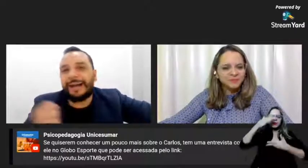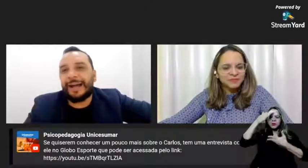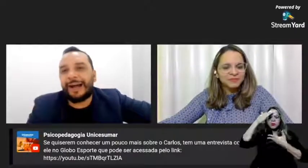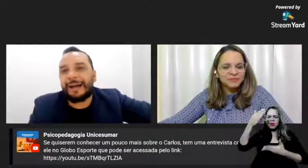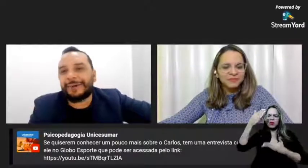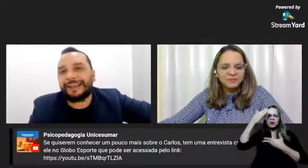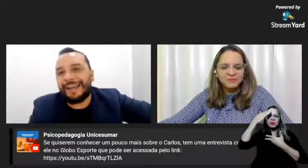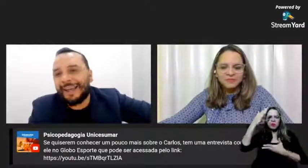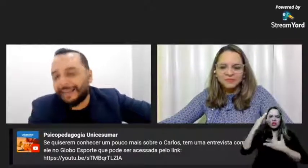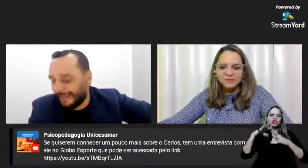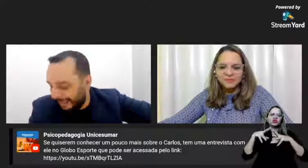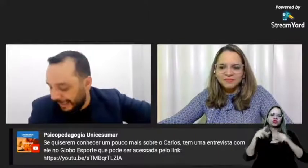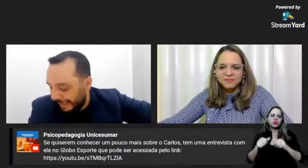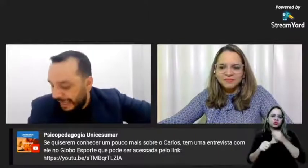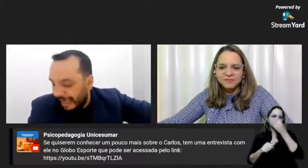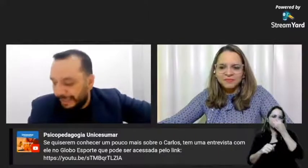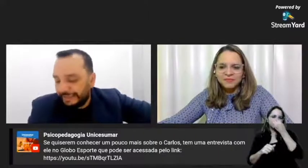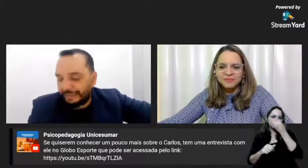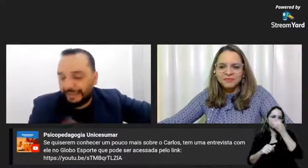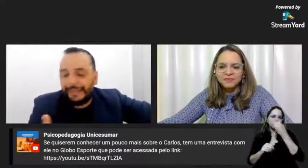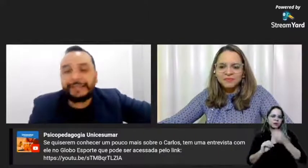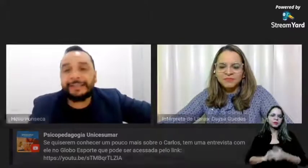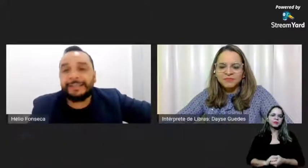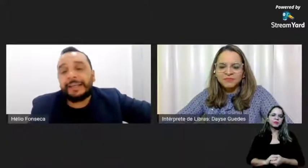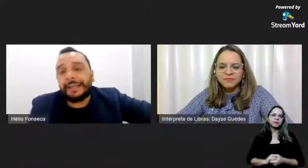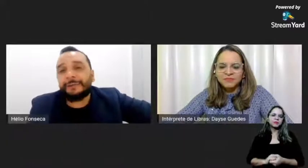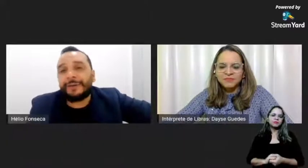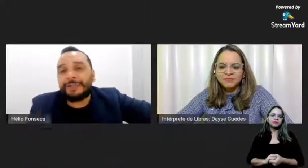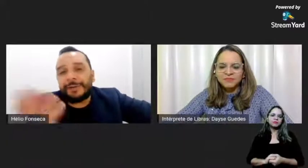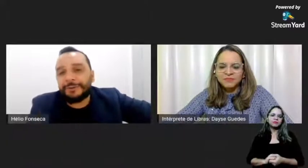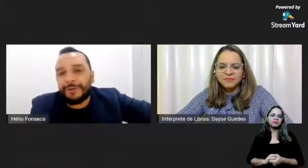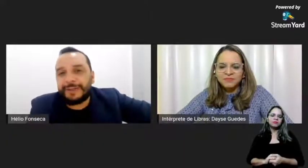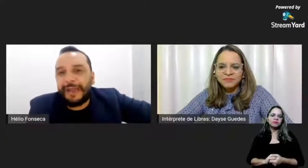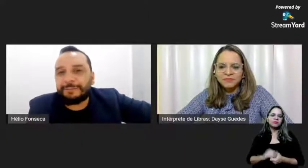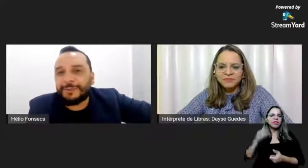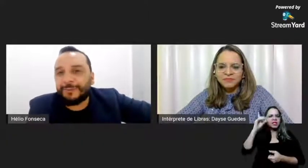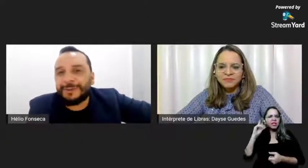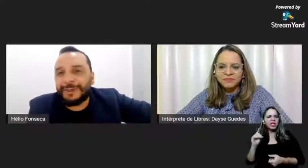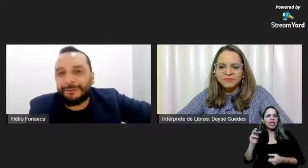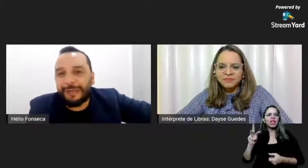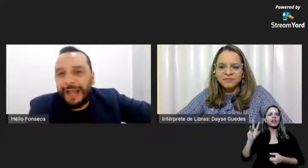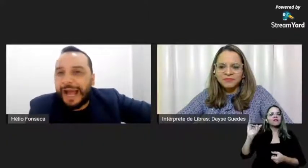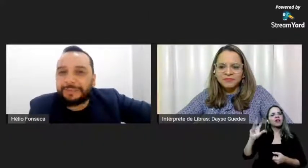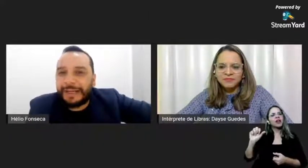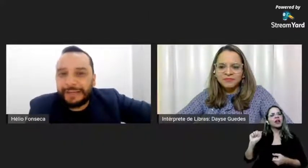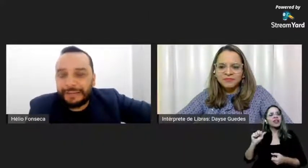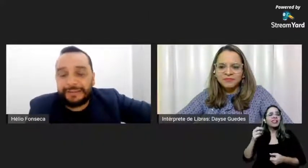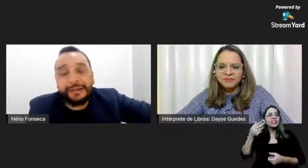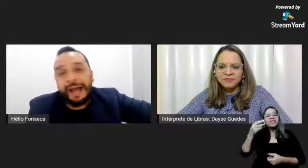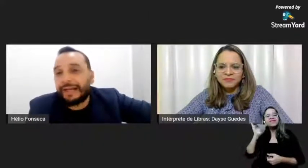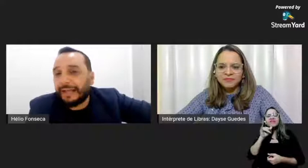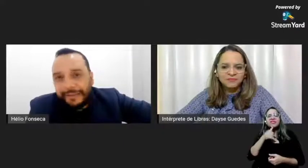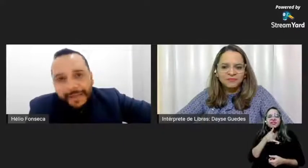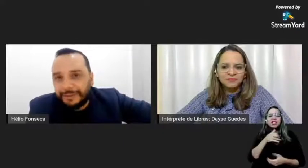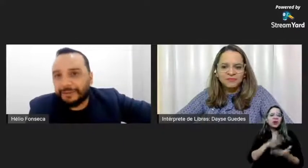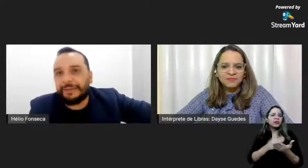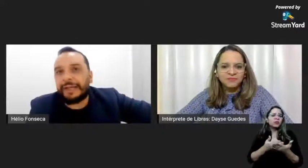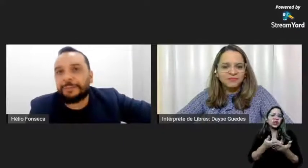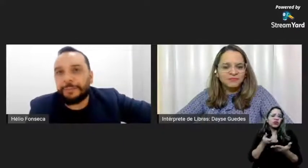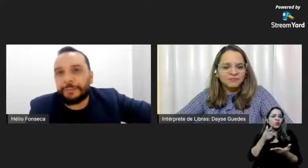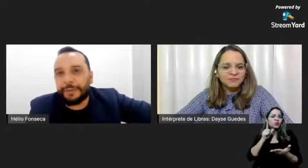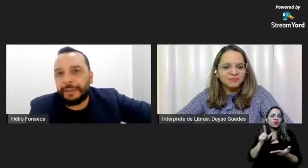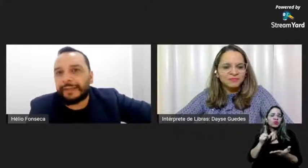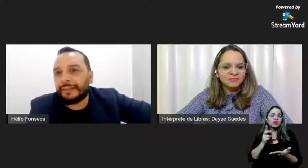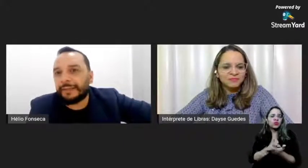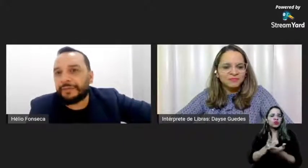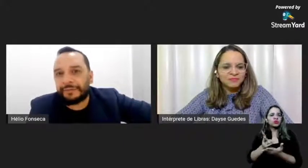agradeço a Valéria aí, agradeço a Deise. Infelizmente, o nosso intérprete não conseguiu ficar, mas agradeço